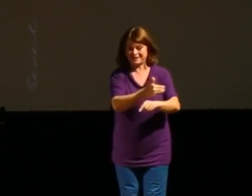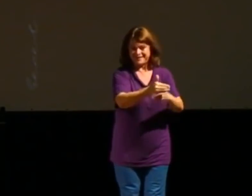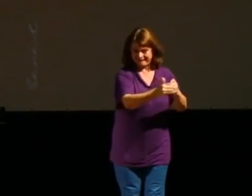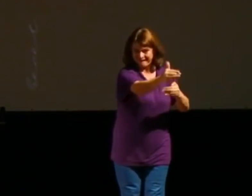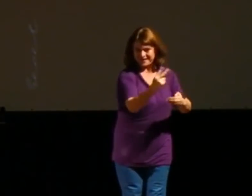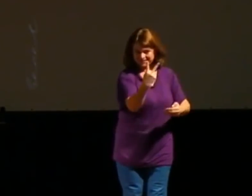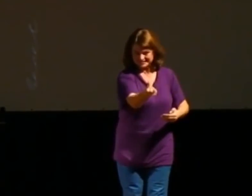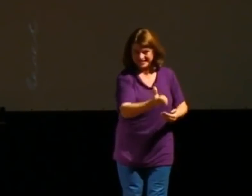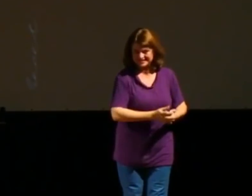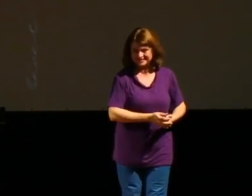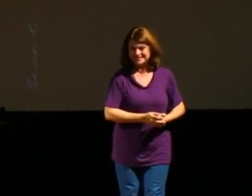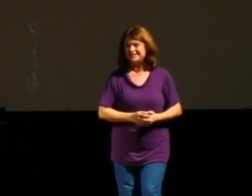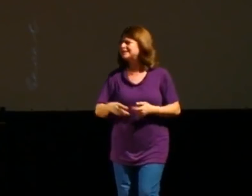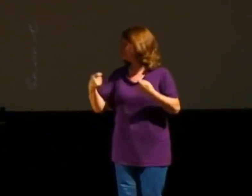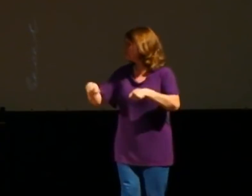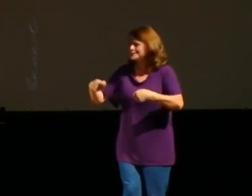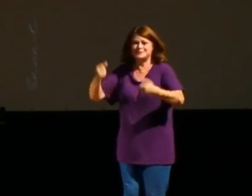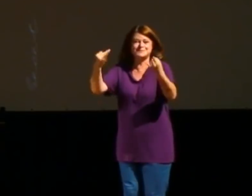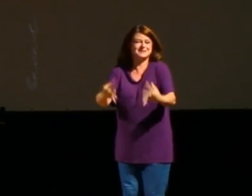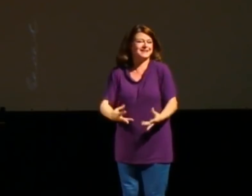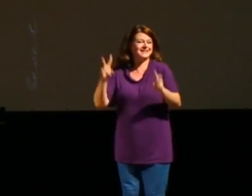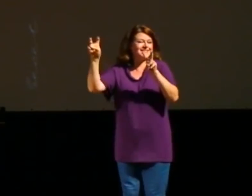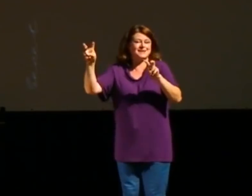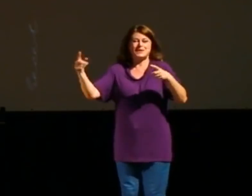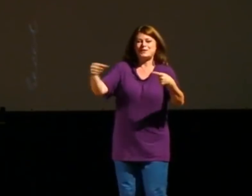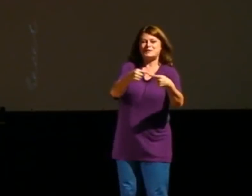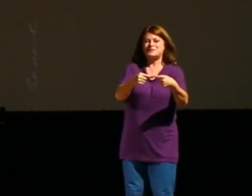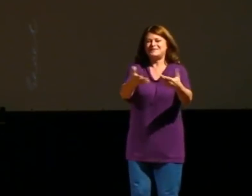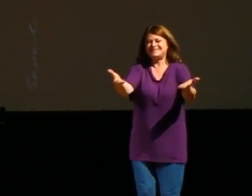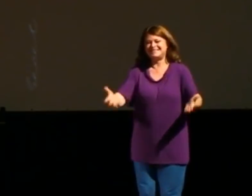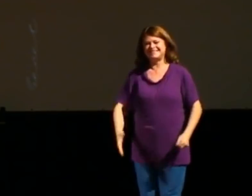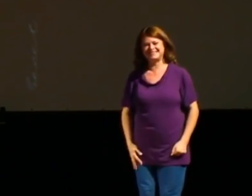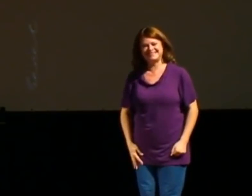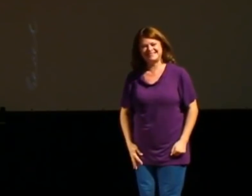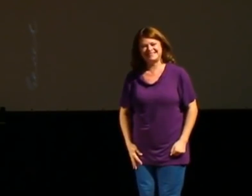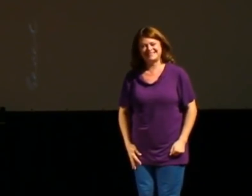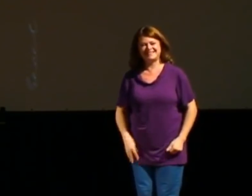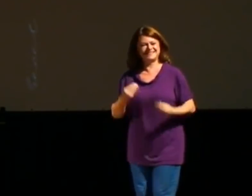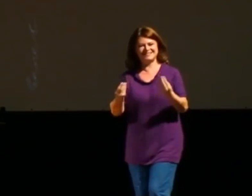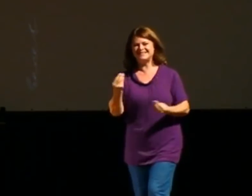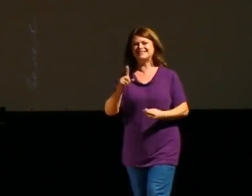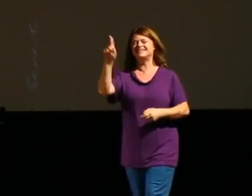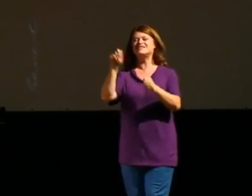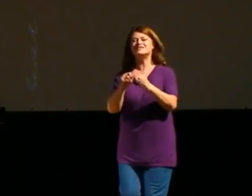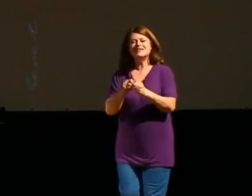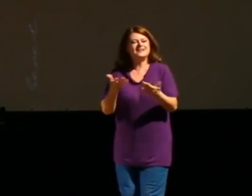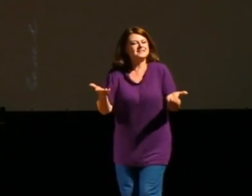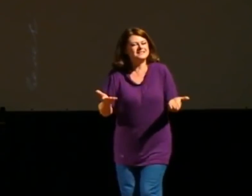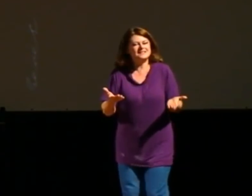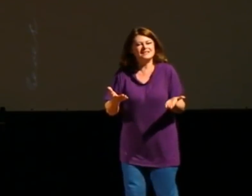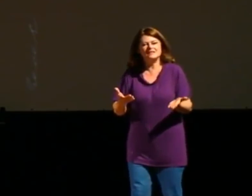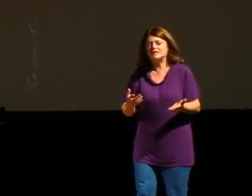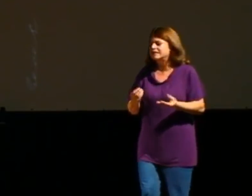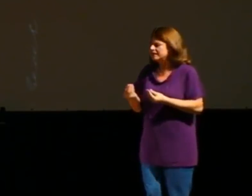assim, como é que Deus trata a gente? Um Deus que fez um olho novo para o menino, ele